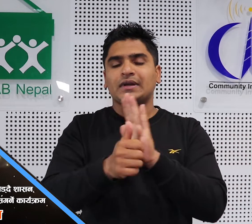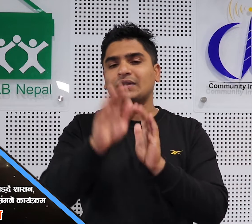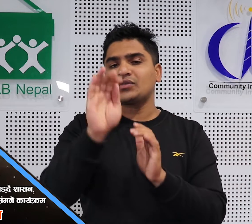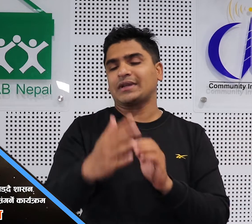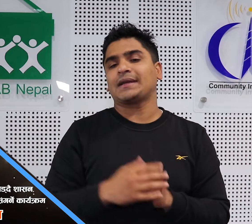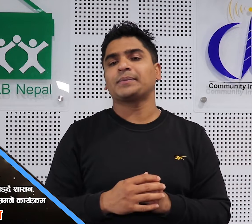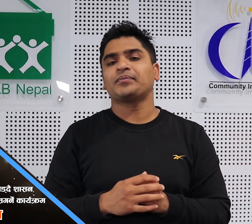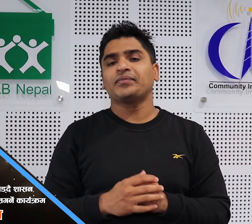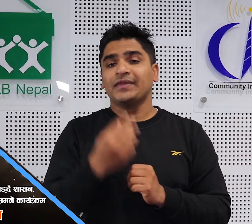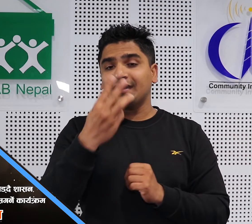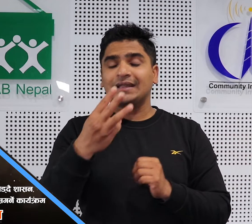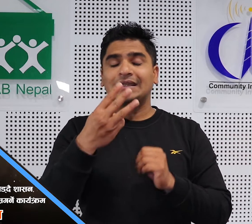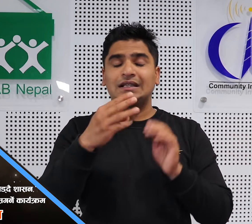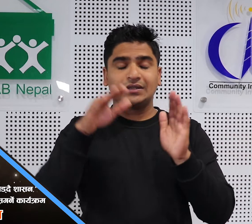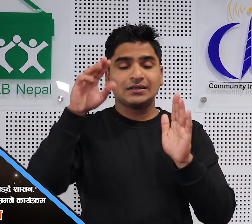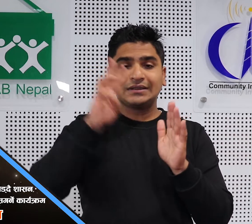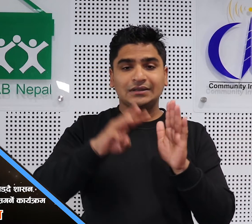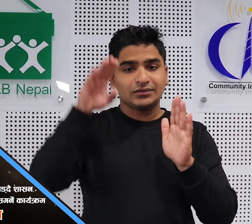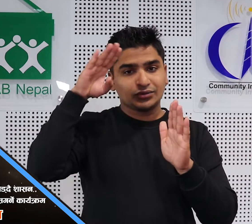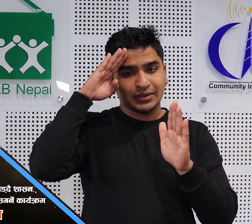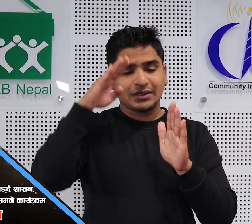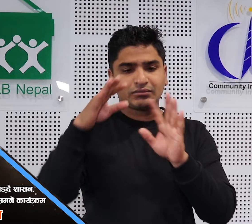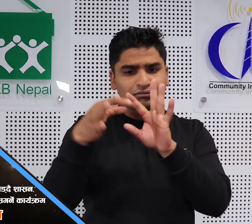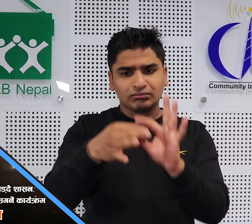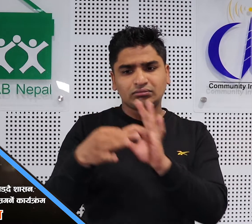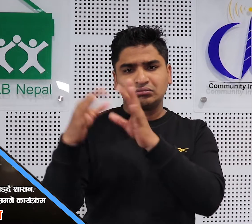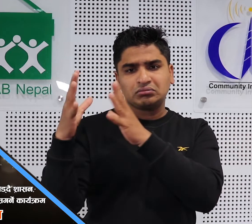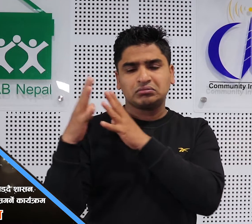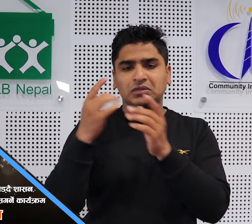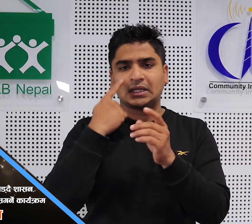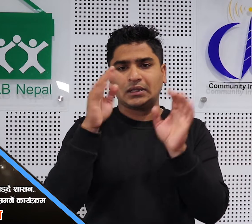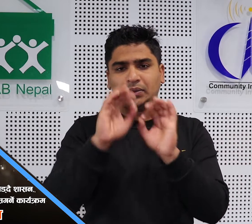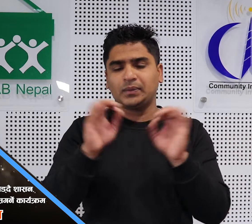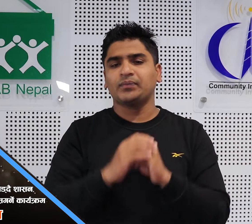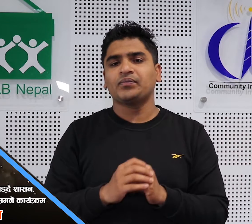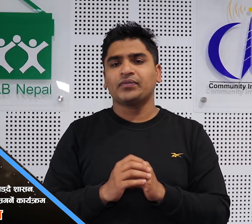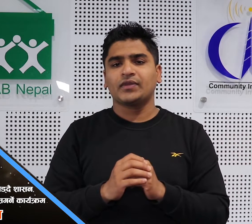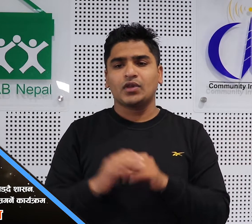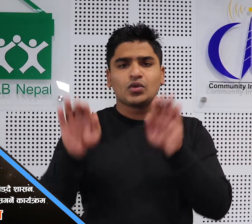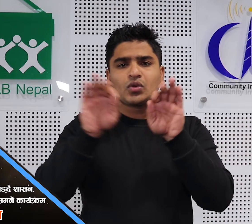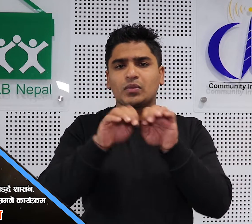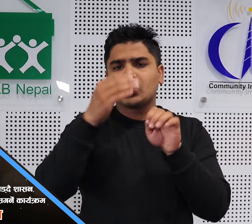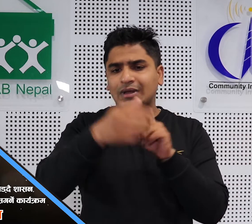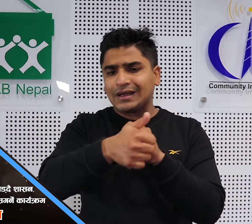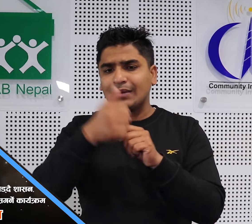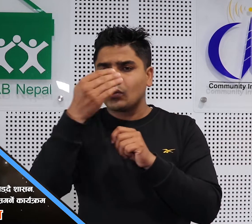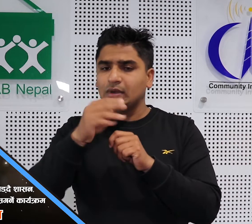छैन। तीनैवटा सरकारको मा चाहिँ समानात्मक भूमिका देखा परेको छैन। सम्बन्ध हुने राम्रै हुनै पर्छ,